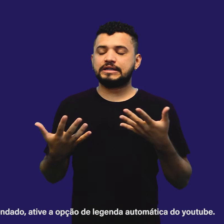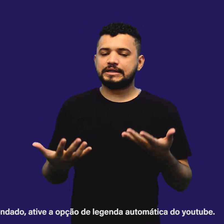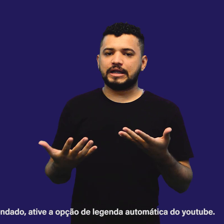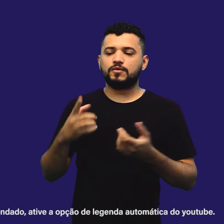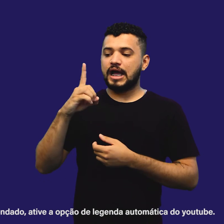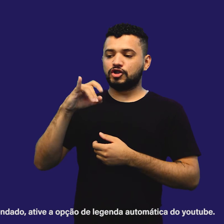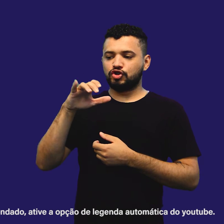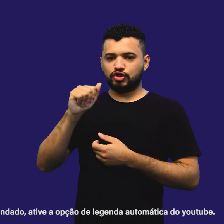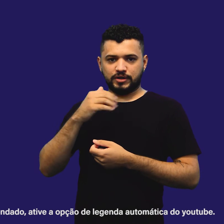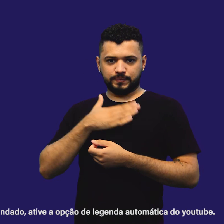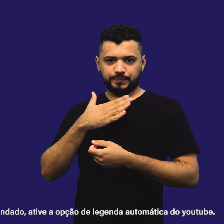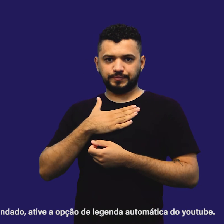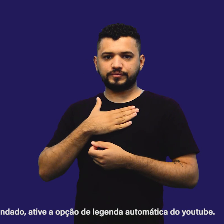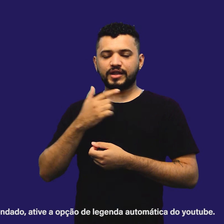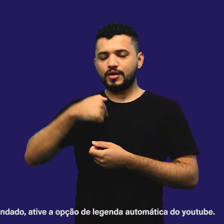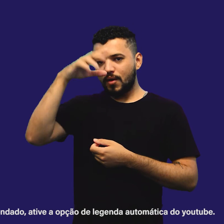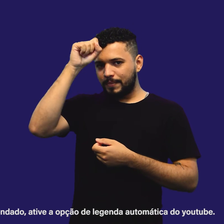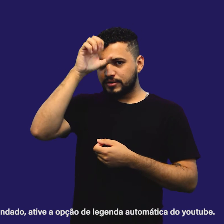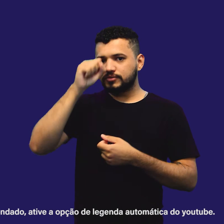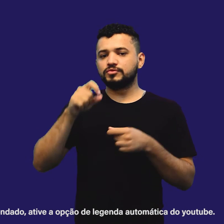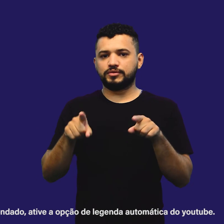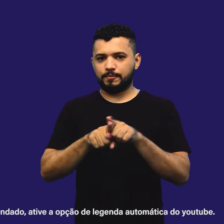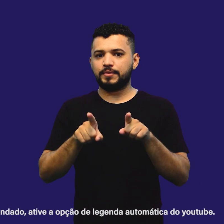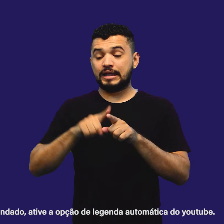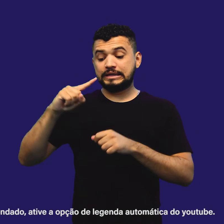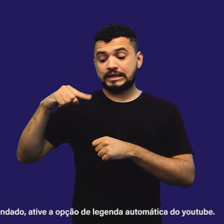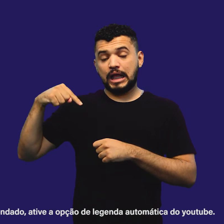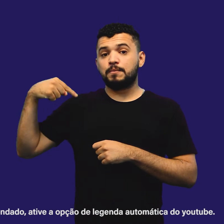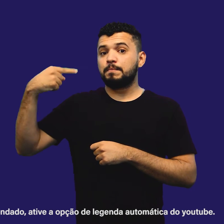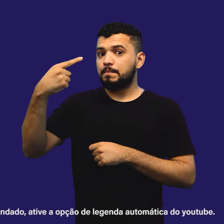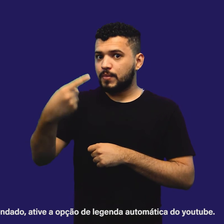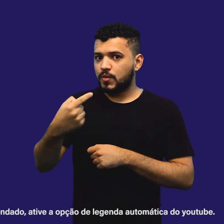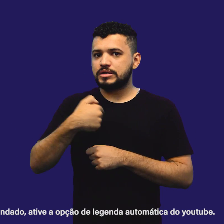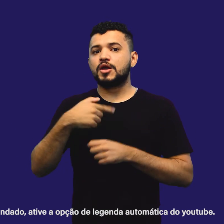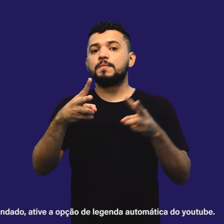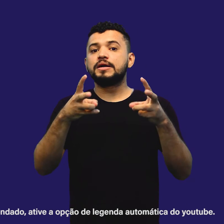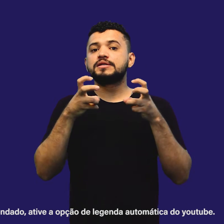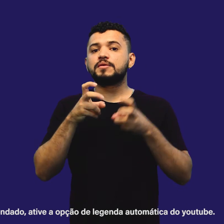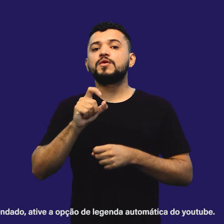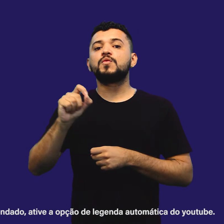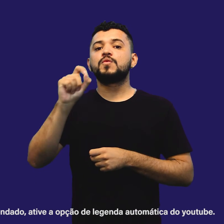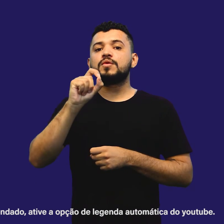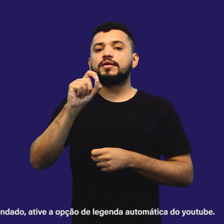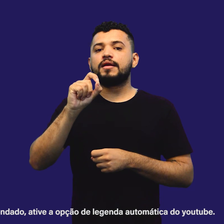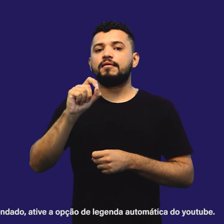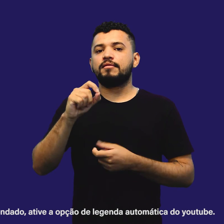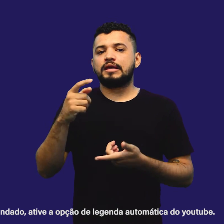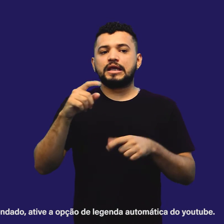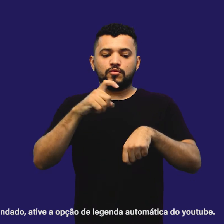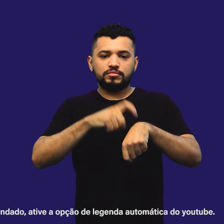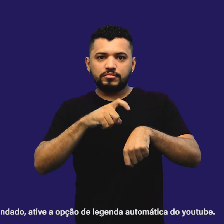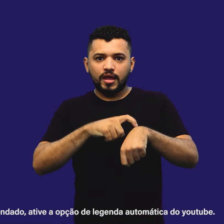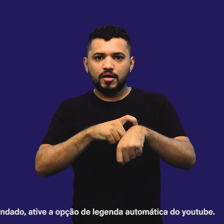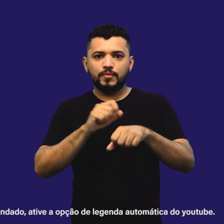aprendi depois que eu percebi que não foram apenas 15 dias, né? Que não seriam apenas 15 dias. E